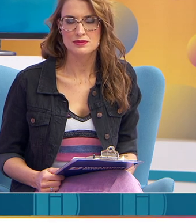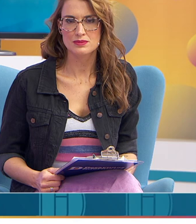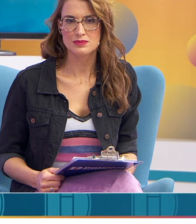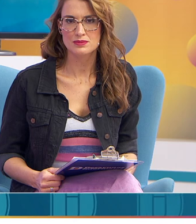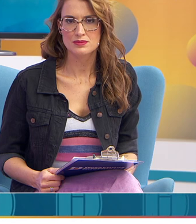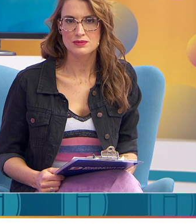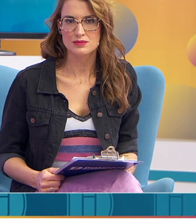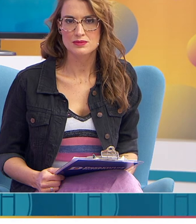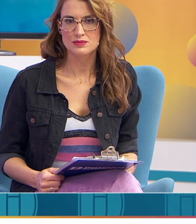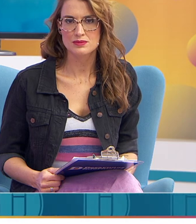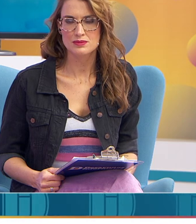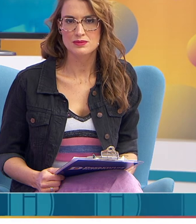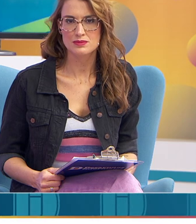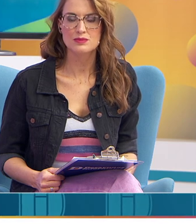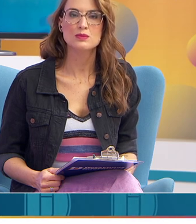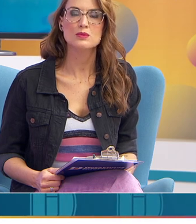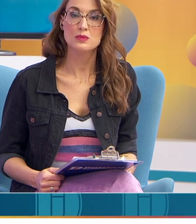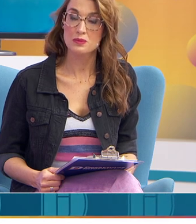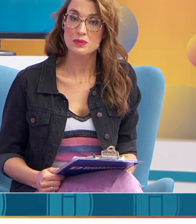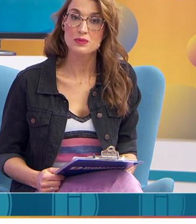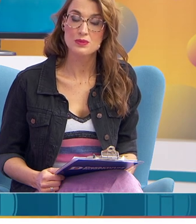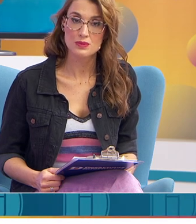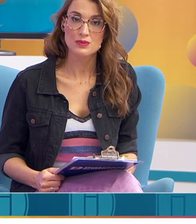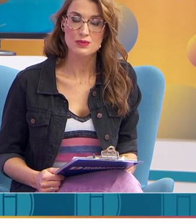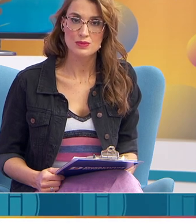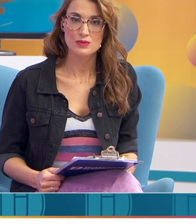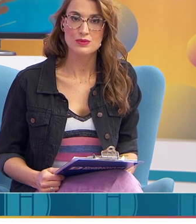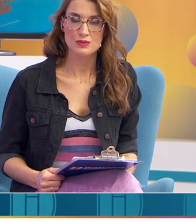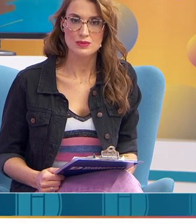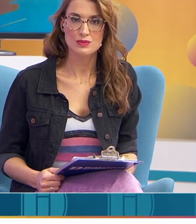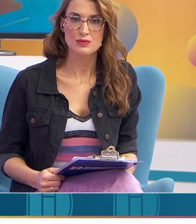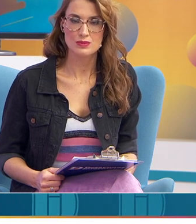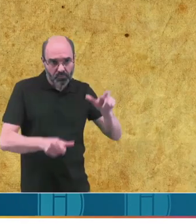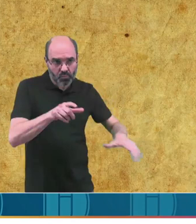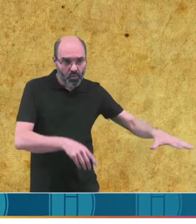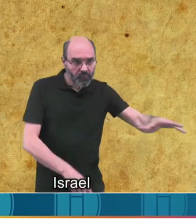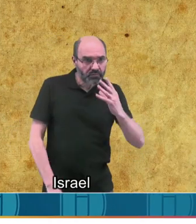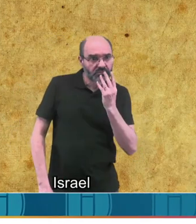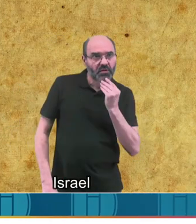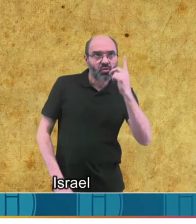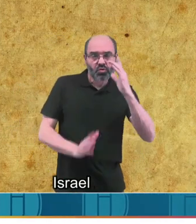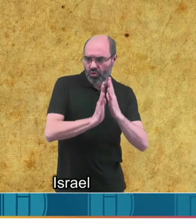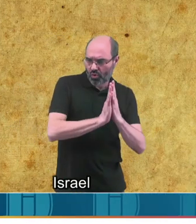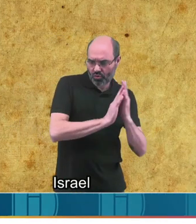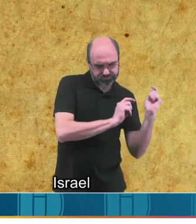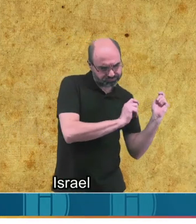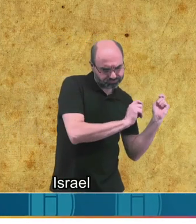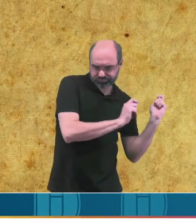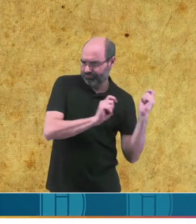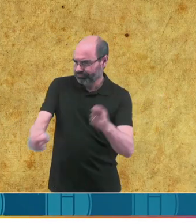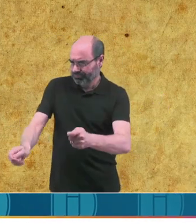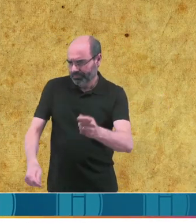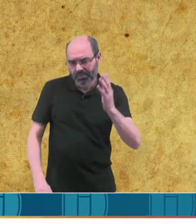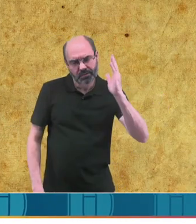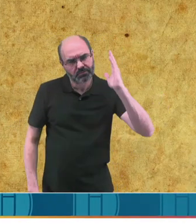en Uruguay se está traduciendo la Biblia la lengua de señas aprovechar que esta semana también se celebra la lengua de señas uruguaya este Traducir